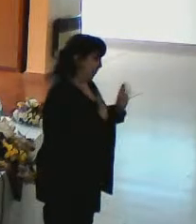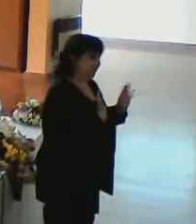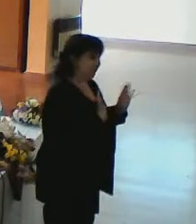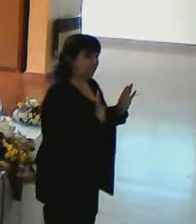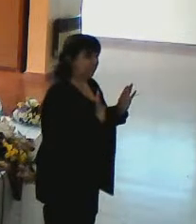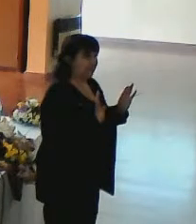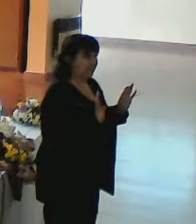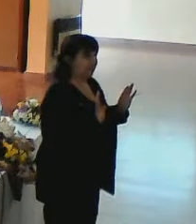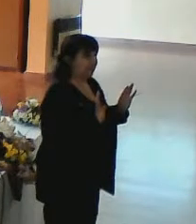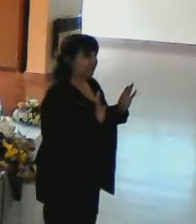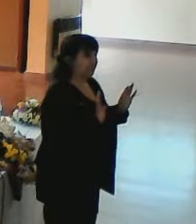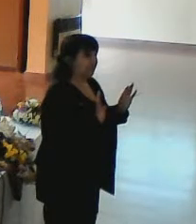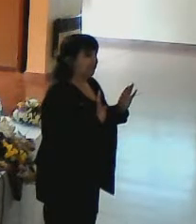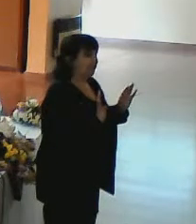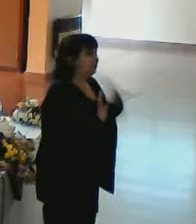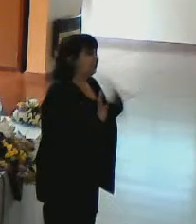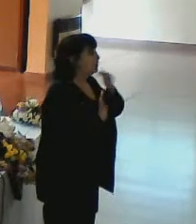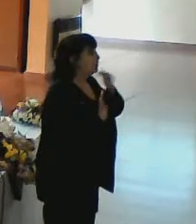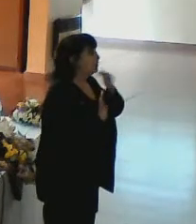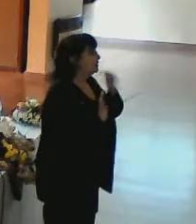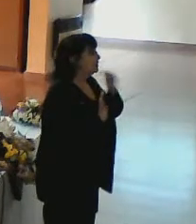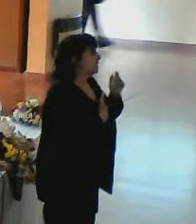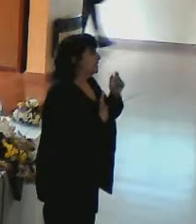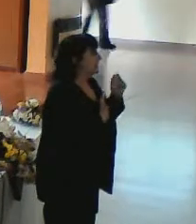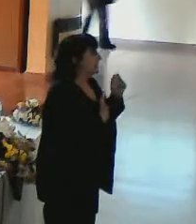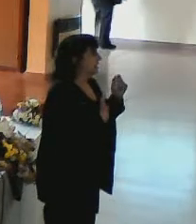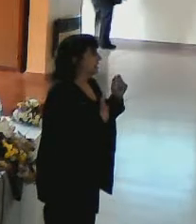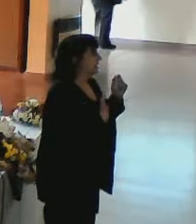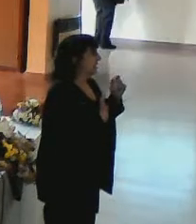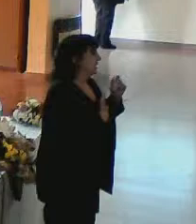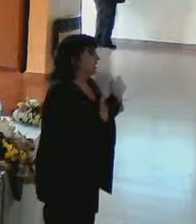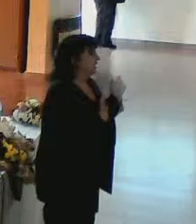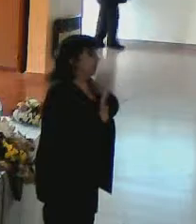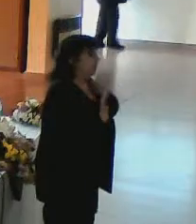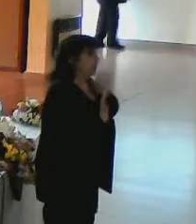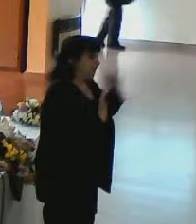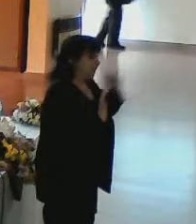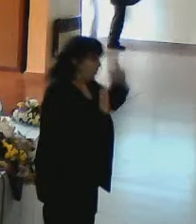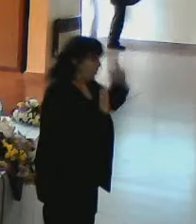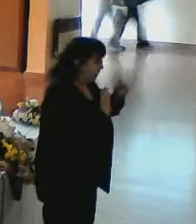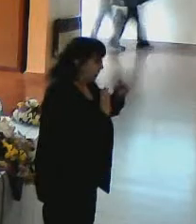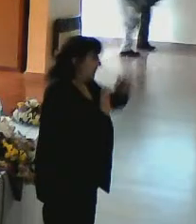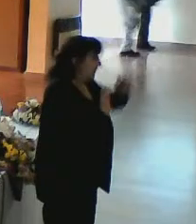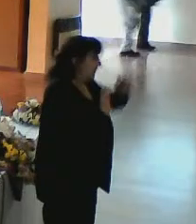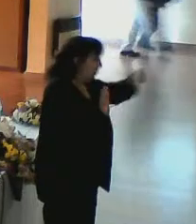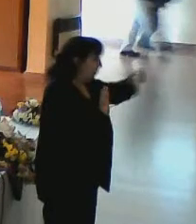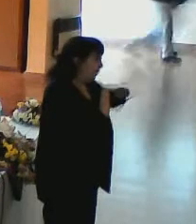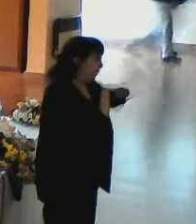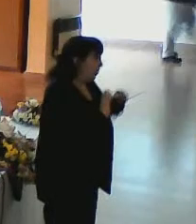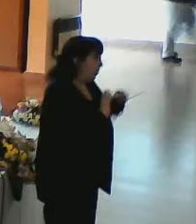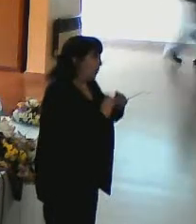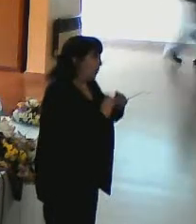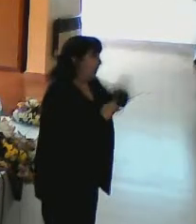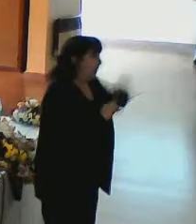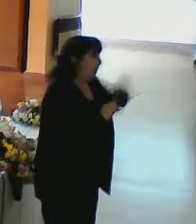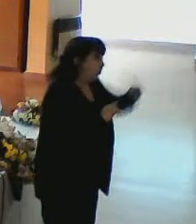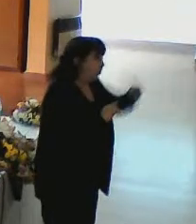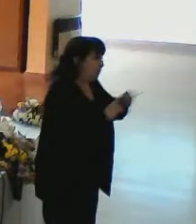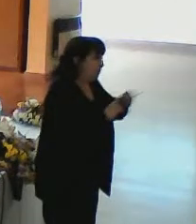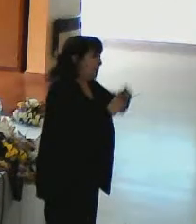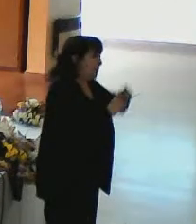No sé, levanten la mano que estarían de acuerdo con hacer el break ahora, porque lo que viene es